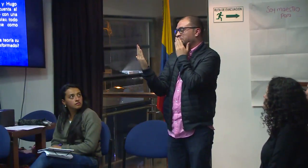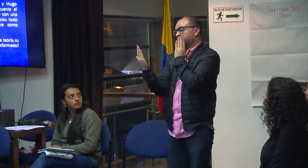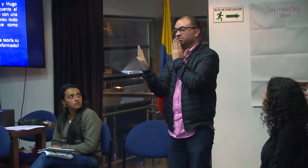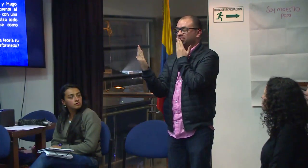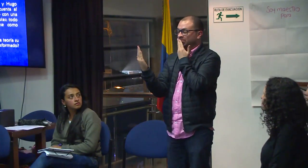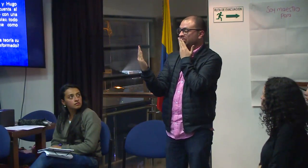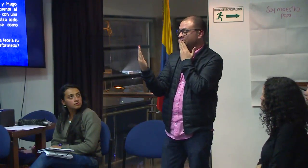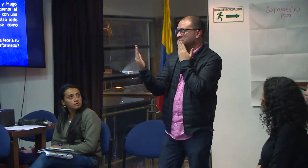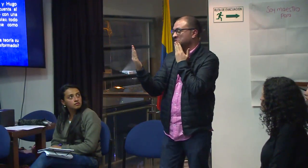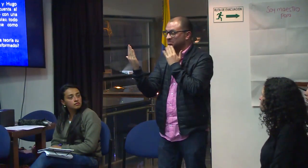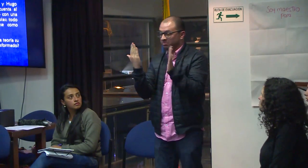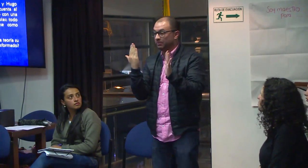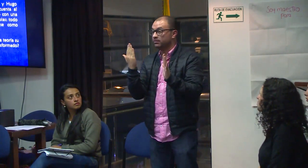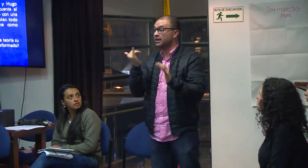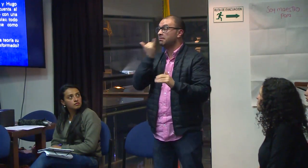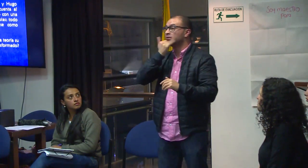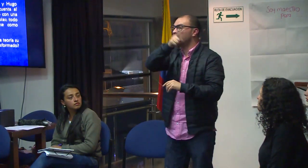profesor?